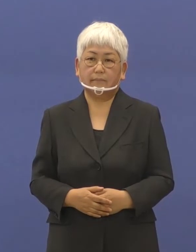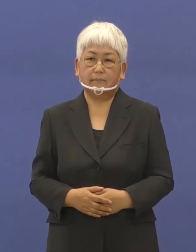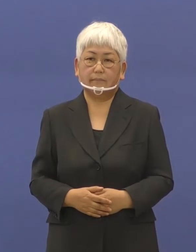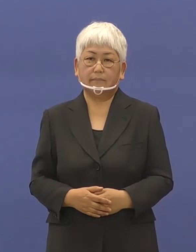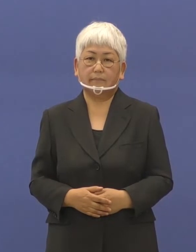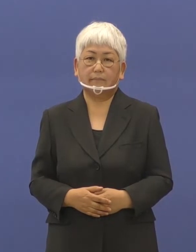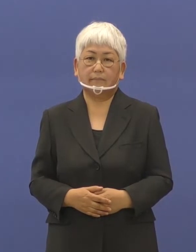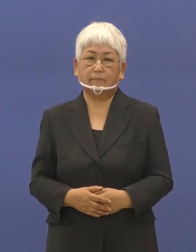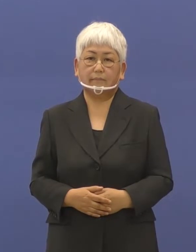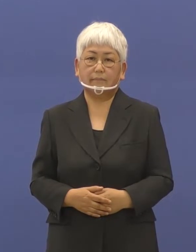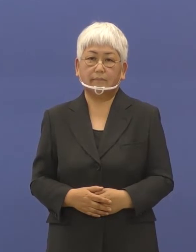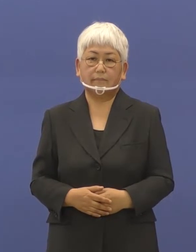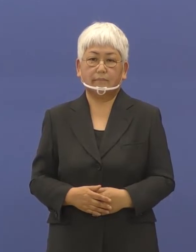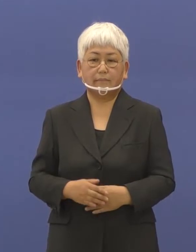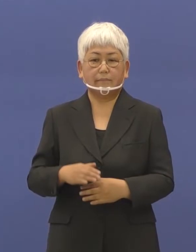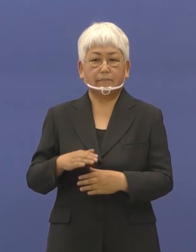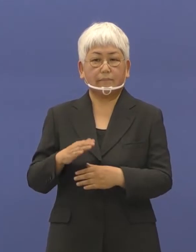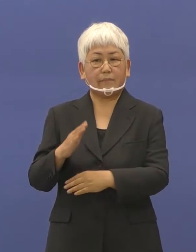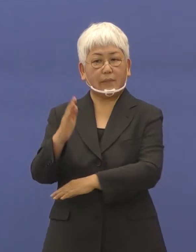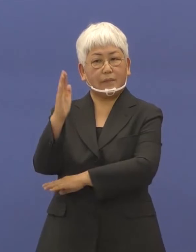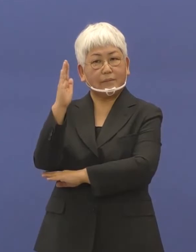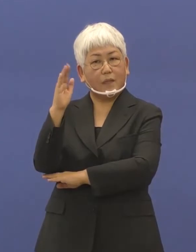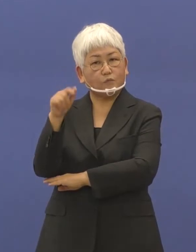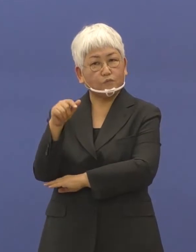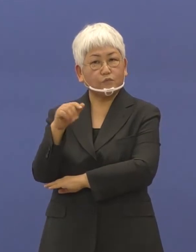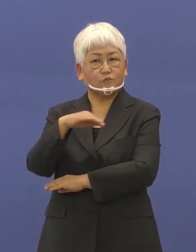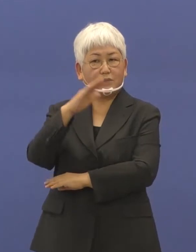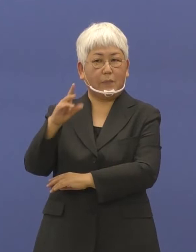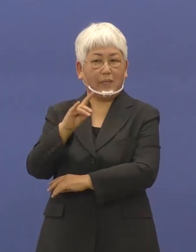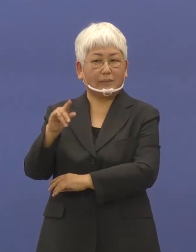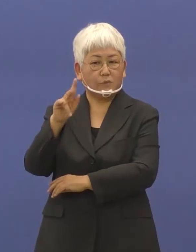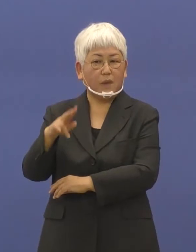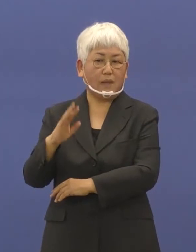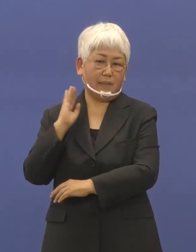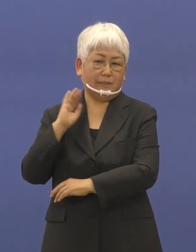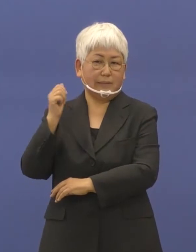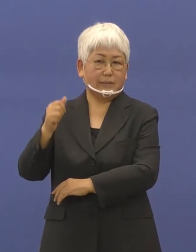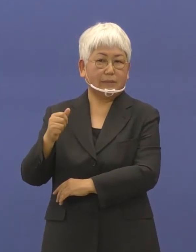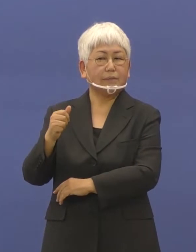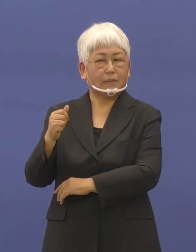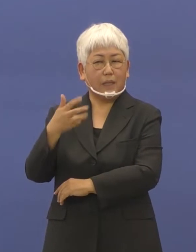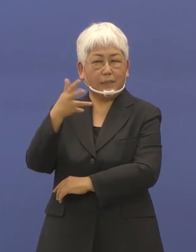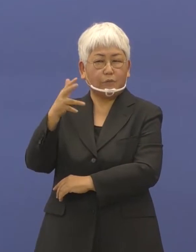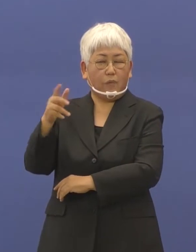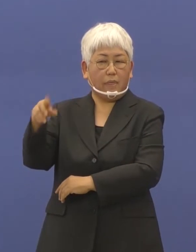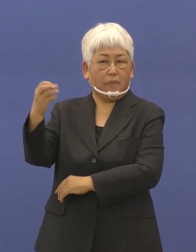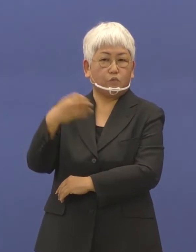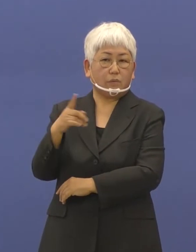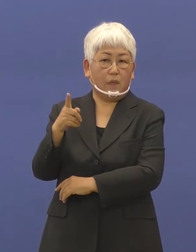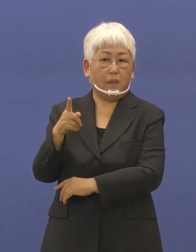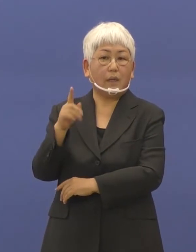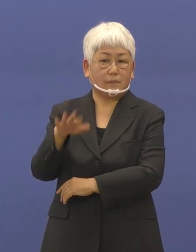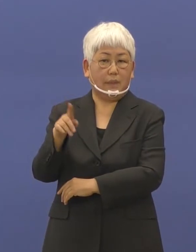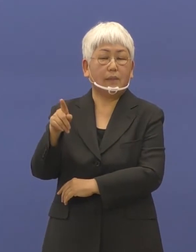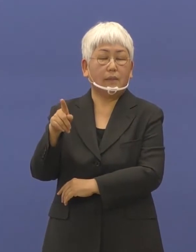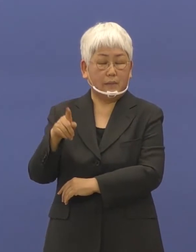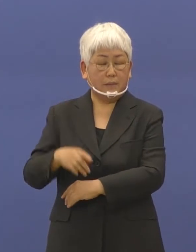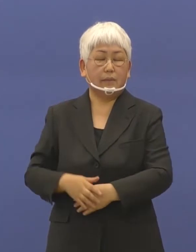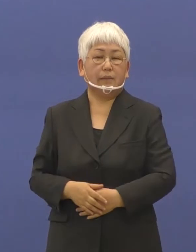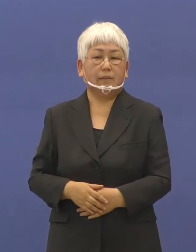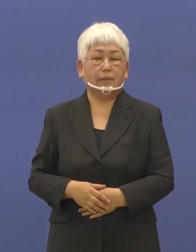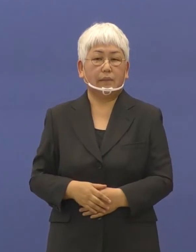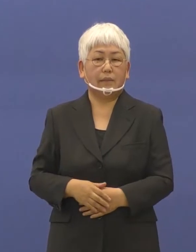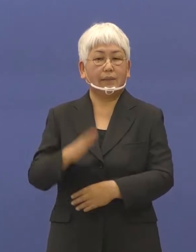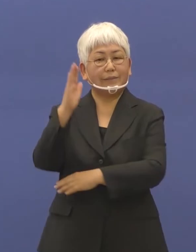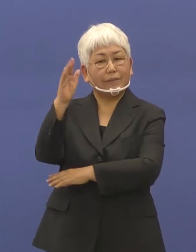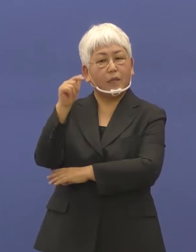政府、山際大臣の八戸での発言が典型的なんですけれども、政府は野党の人の